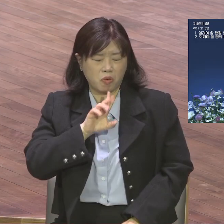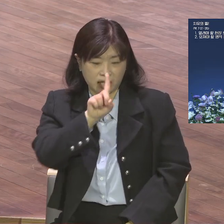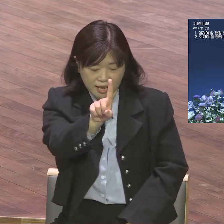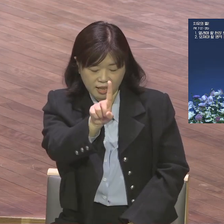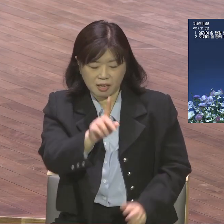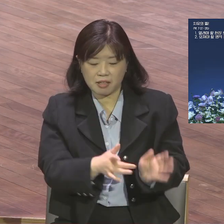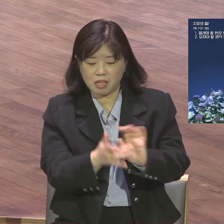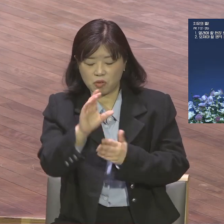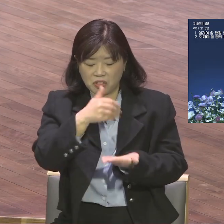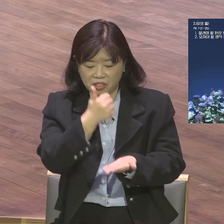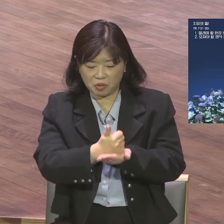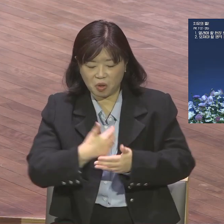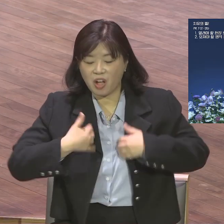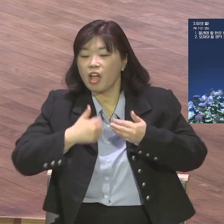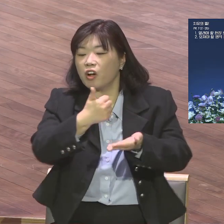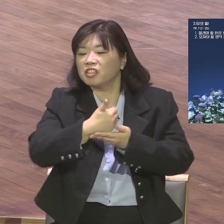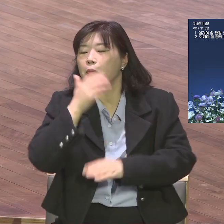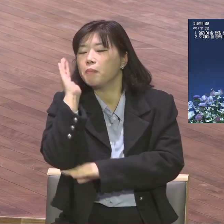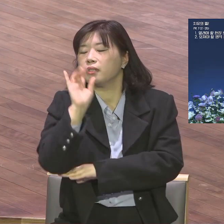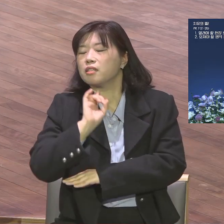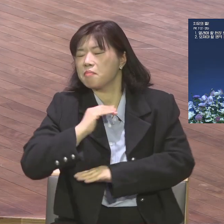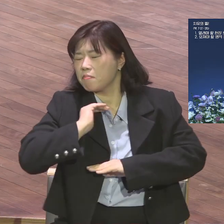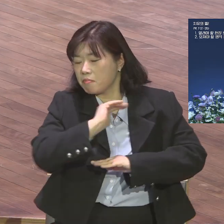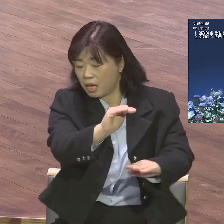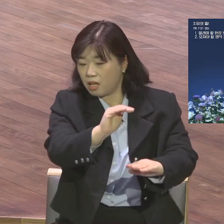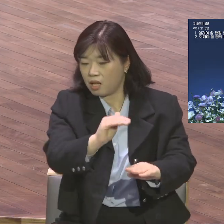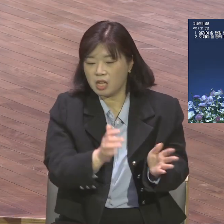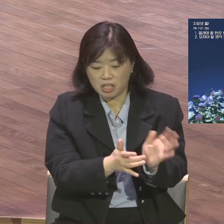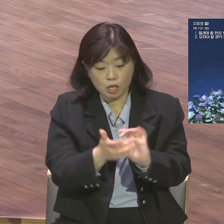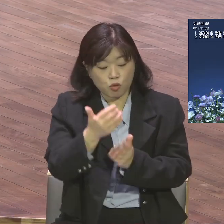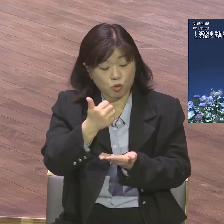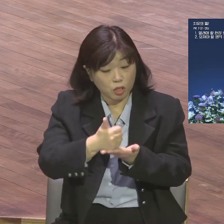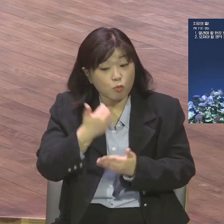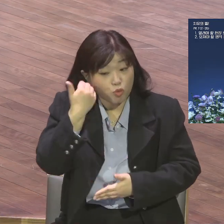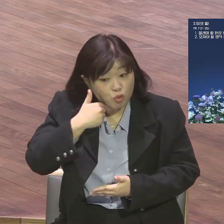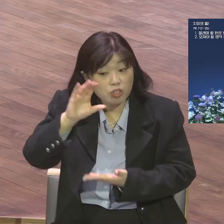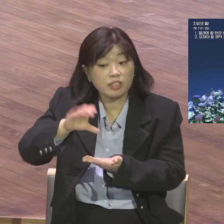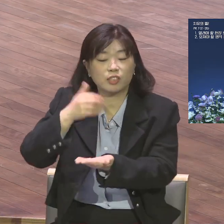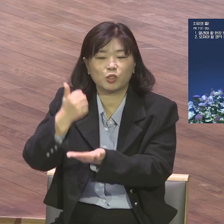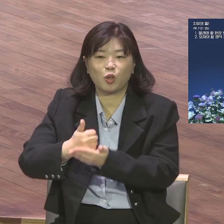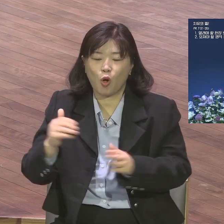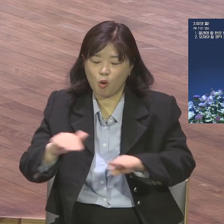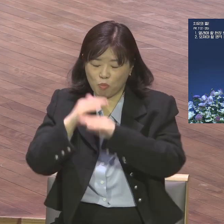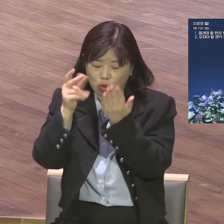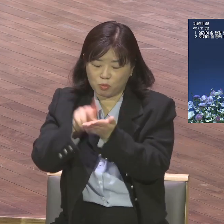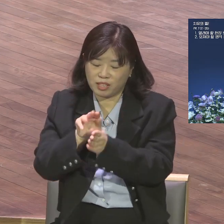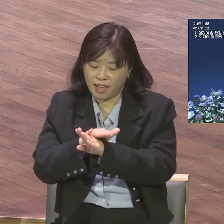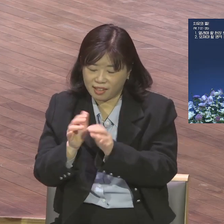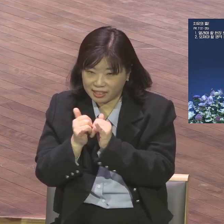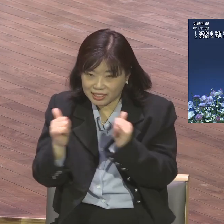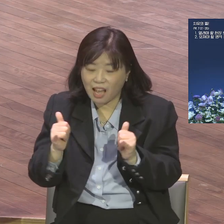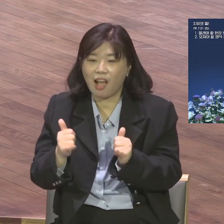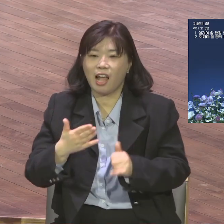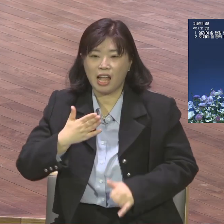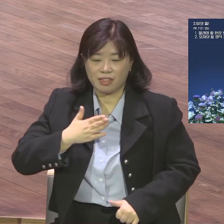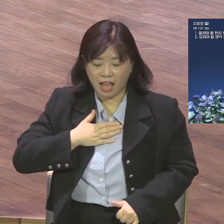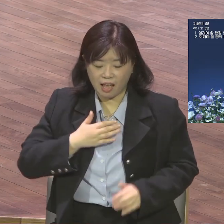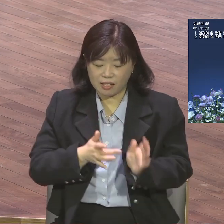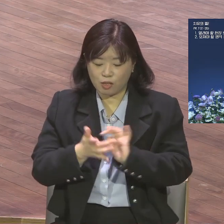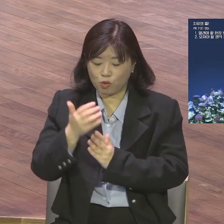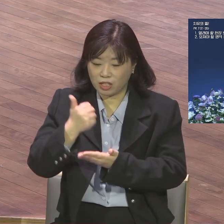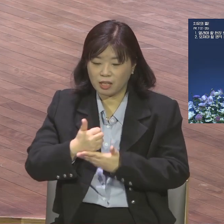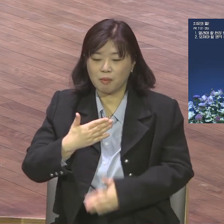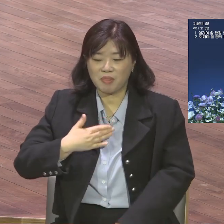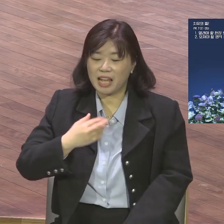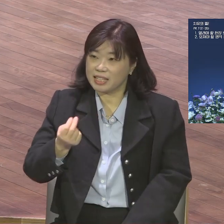예수 외에는 구원이 없다. 내가 곧 길이요 진리요 생명이니 나로 말미암자가 아버지가 자가 없다.